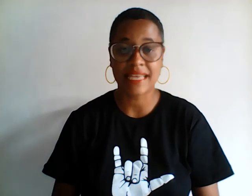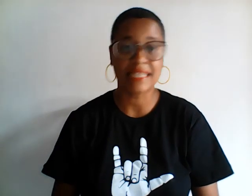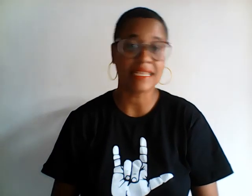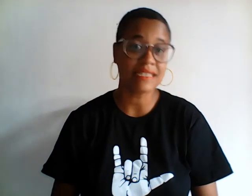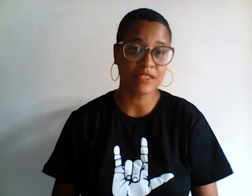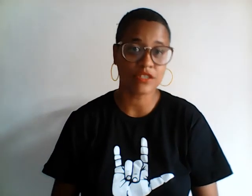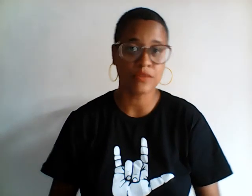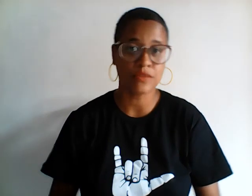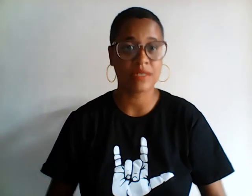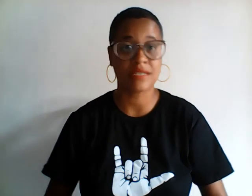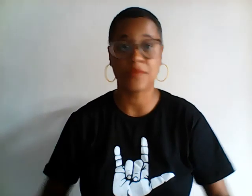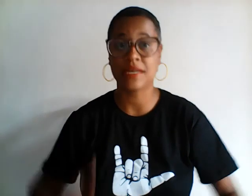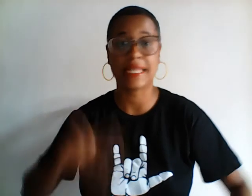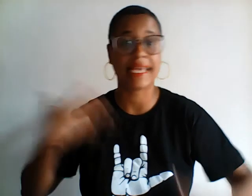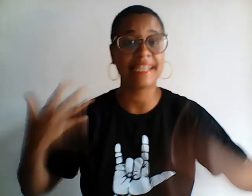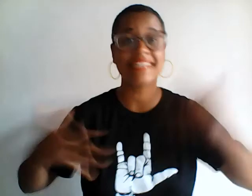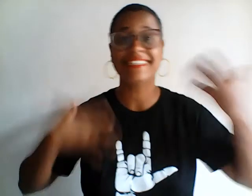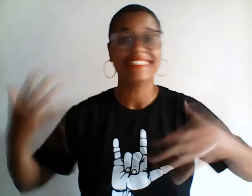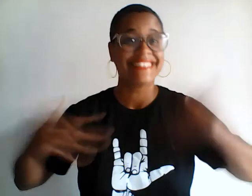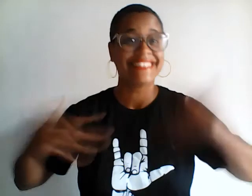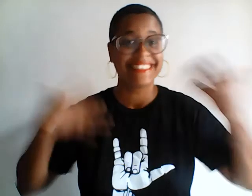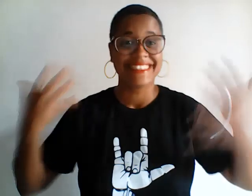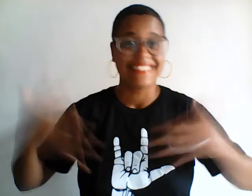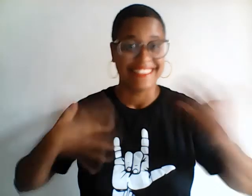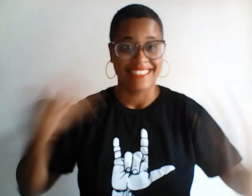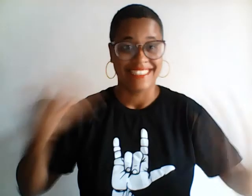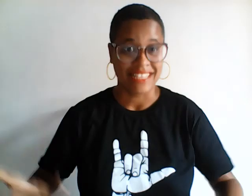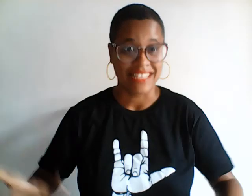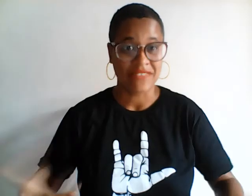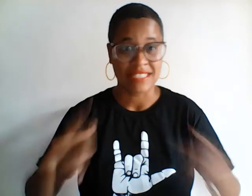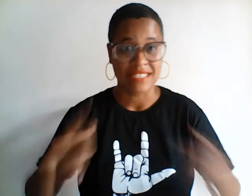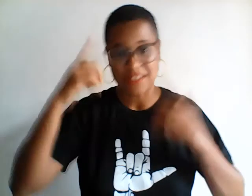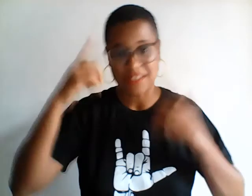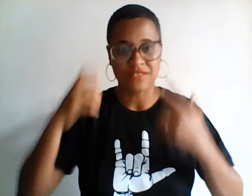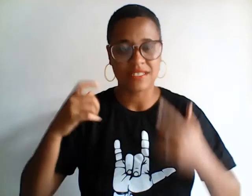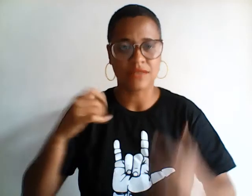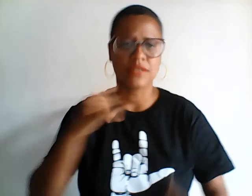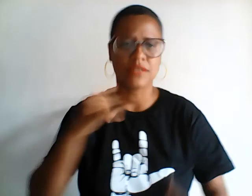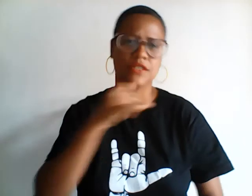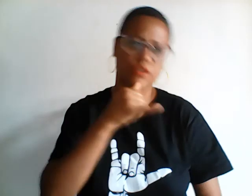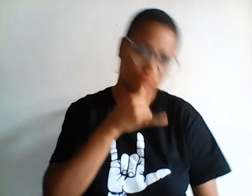e triste. Por exemplo, alegre, tem que fazer a expressão facial triste.